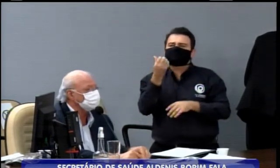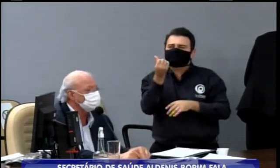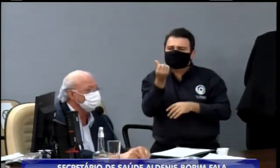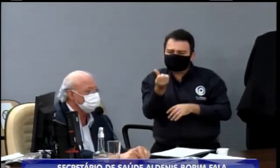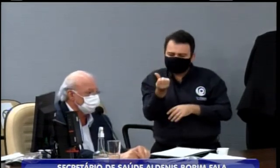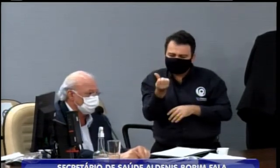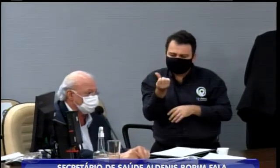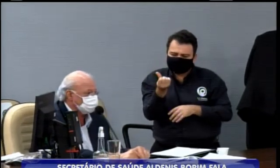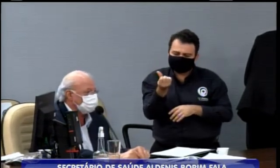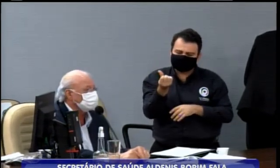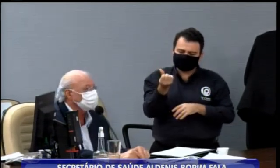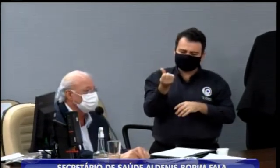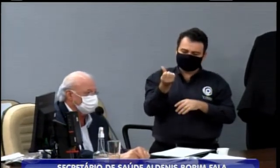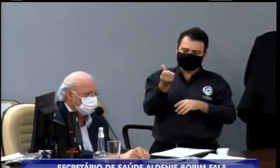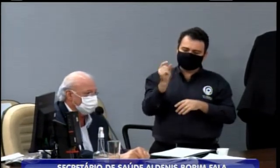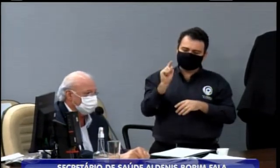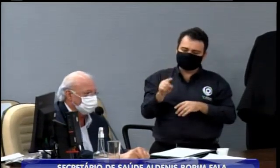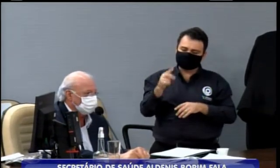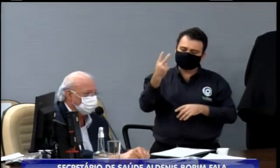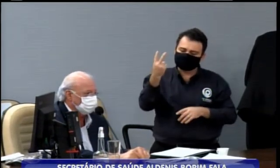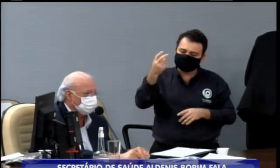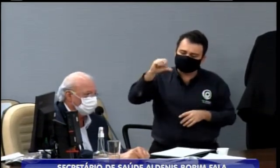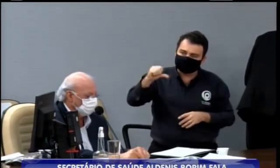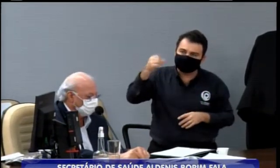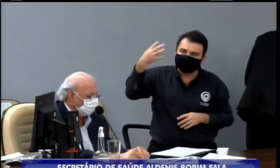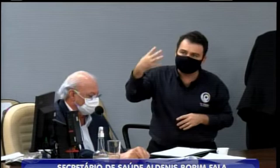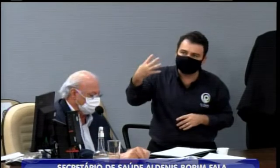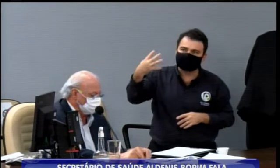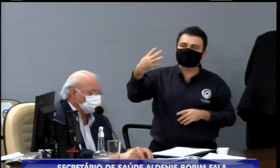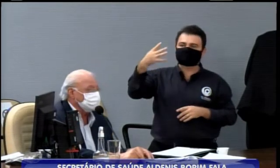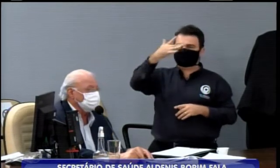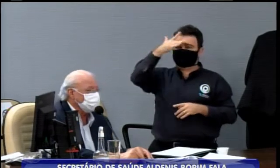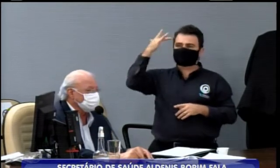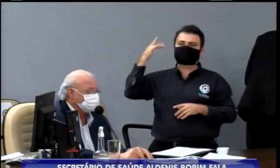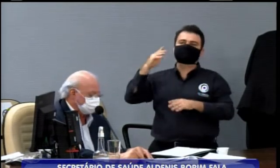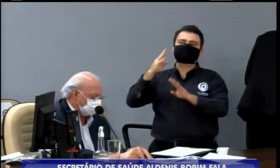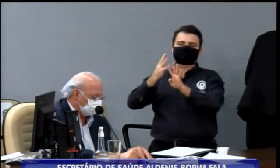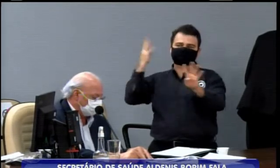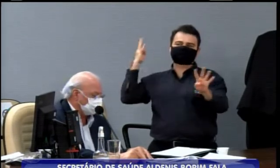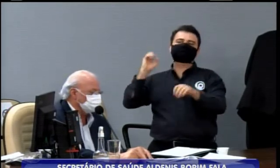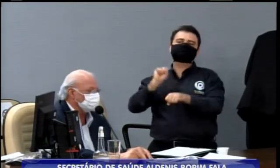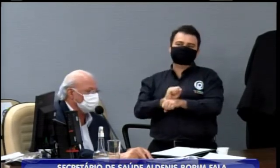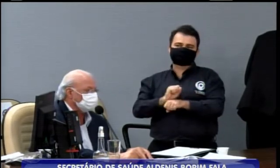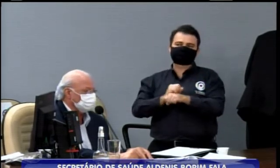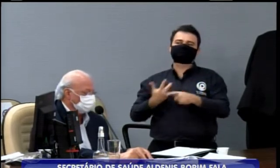6.294 cirurgias em demanda reprimida, sendo que dessas